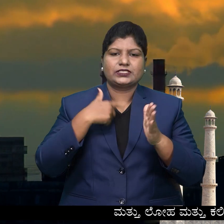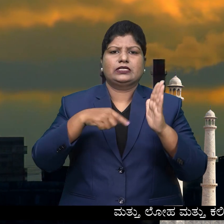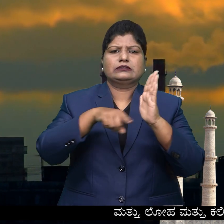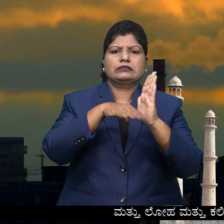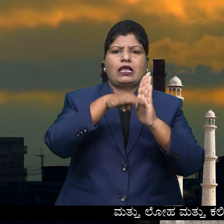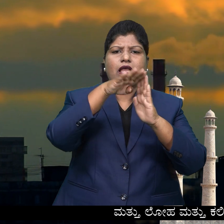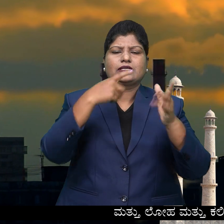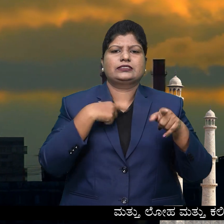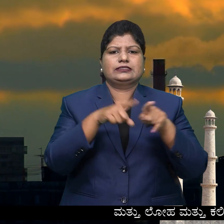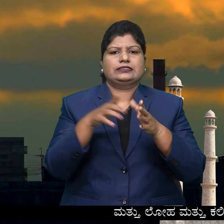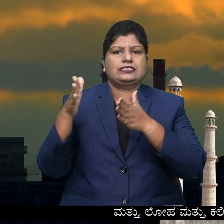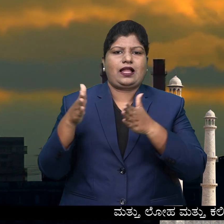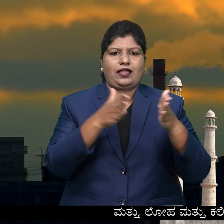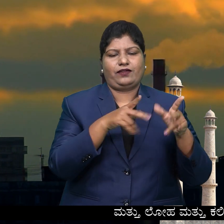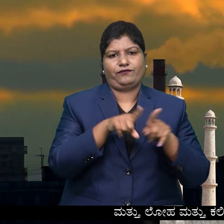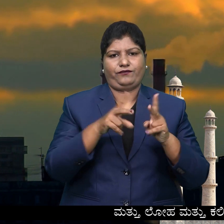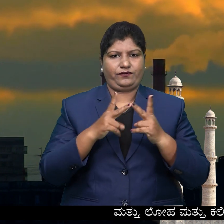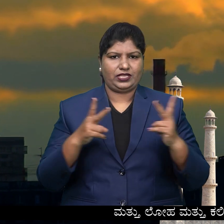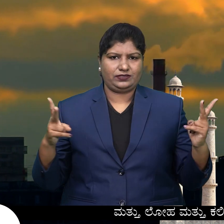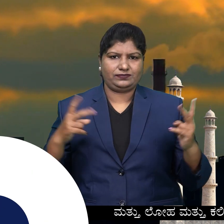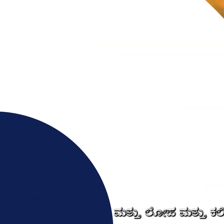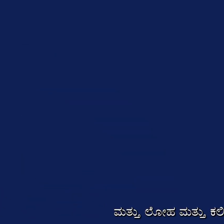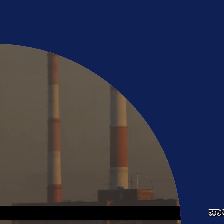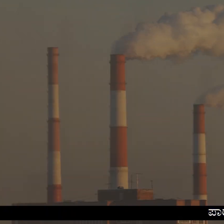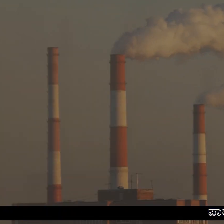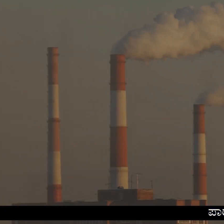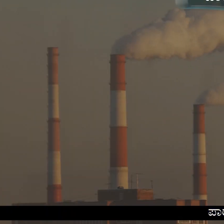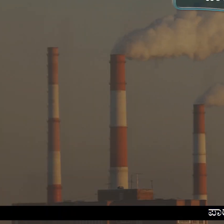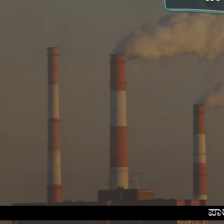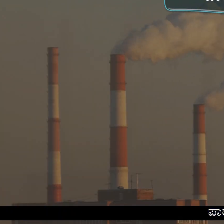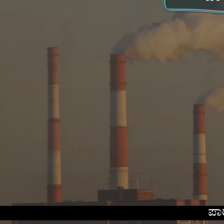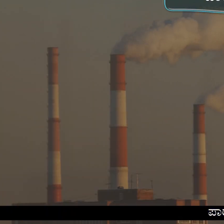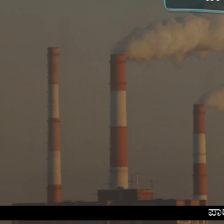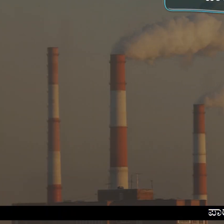ಪಾಠದ ಸಾರಾಂಶವನ್ನ ನೋಡೋಣ.